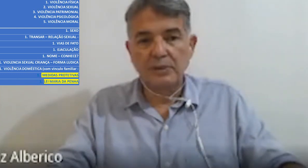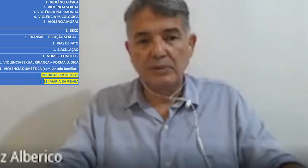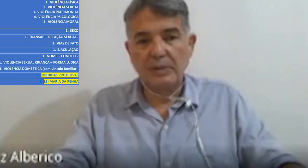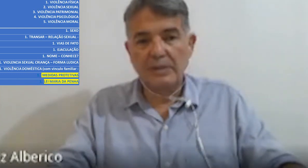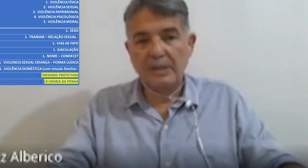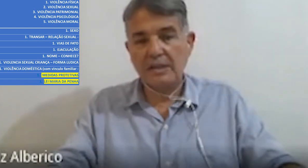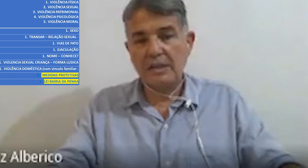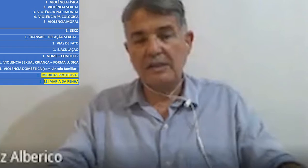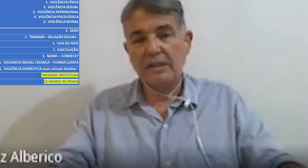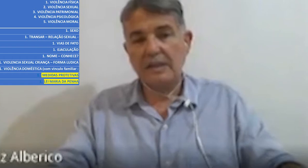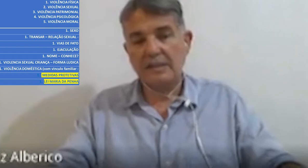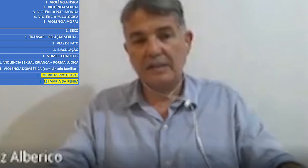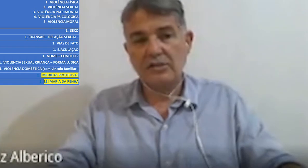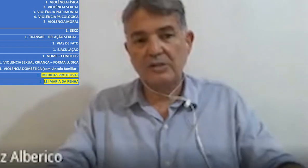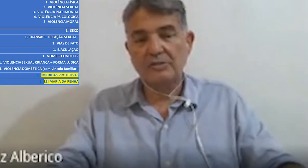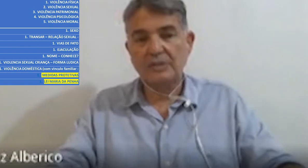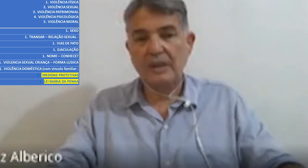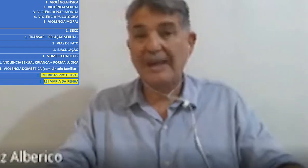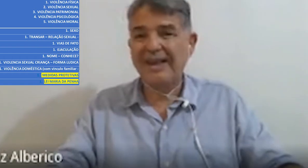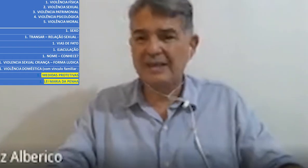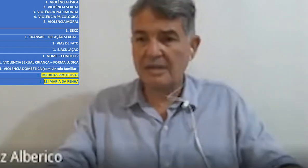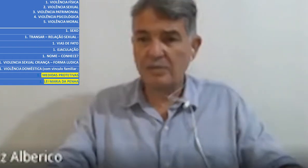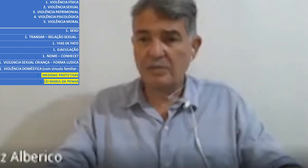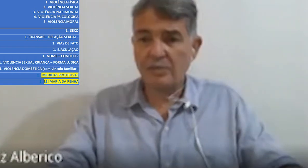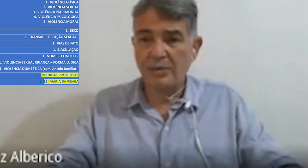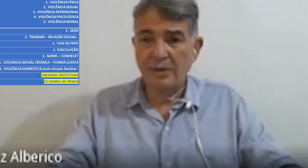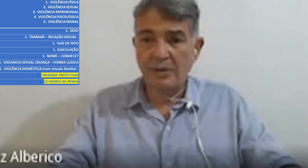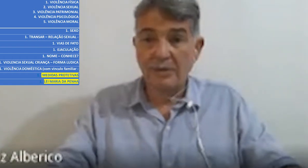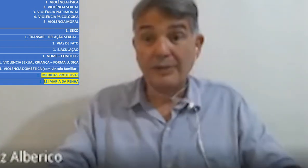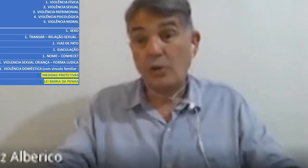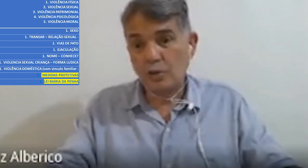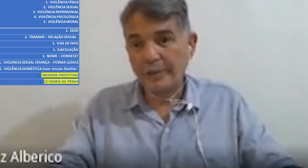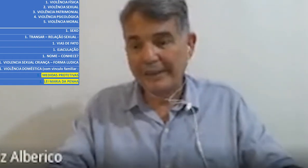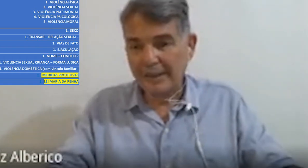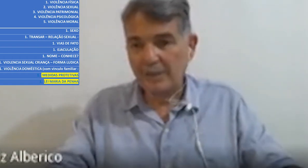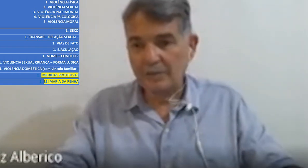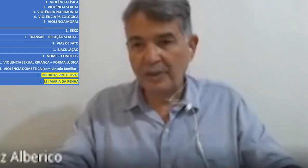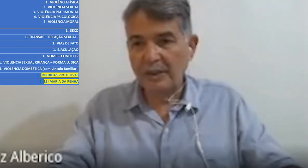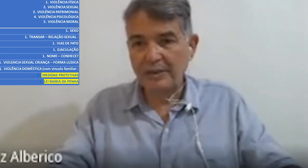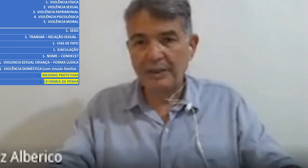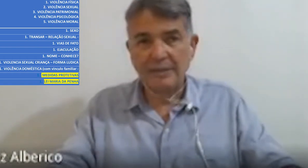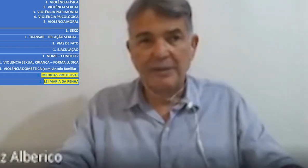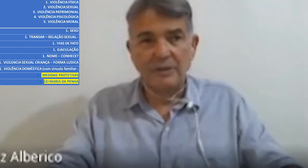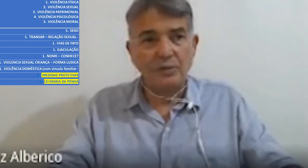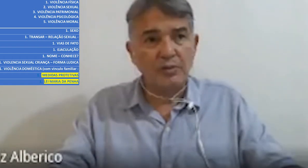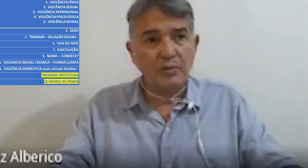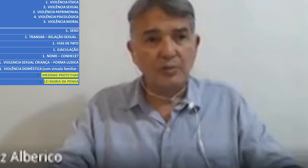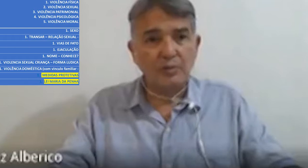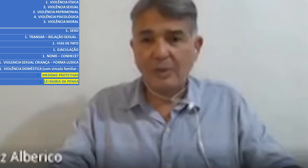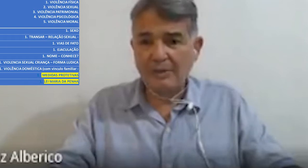eu aí teria que ter essa questão da agressão, da tortura mental, não é? Dos